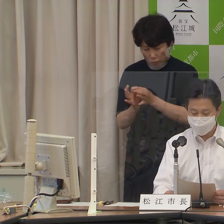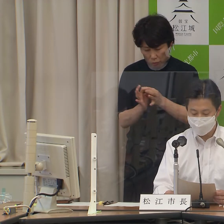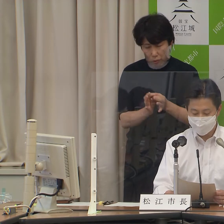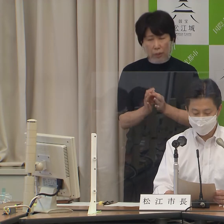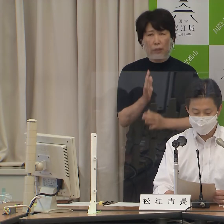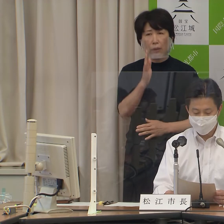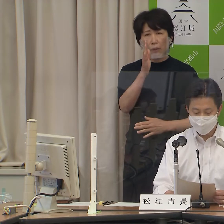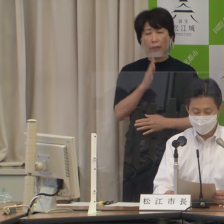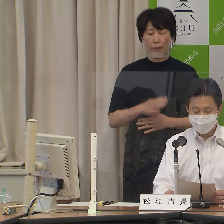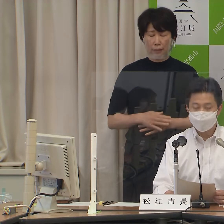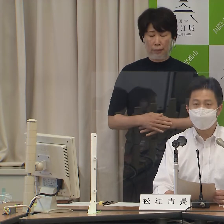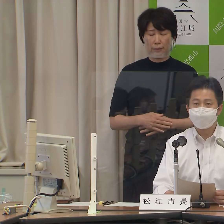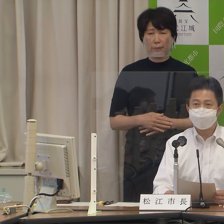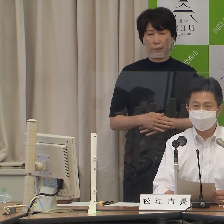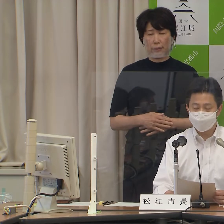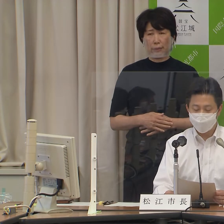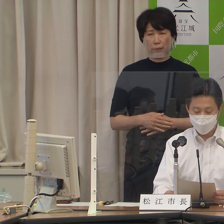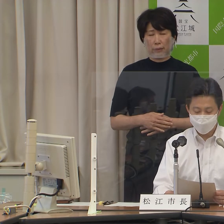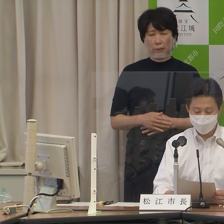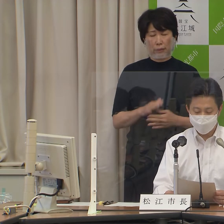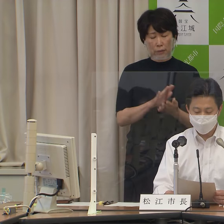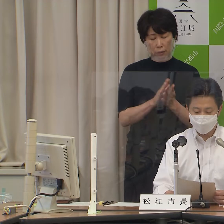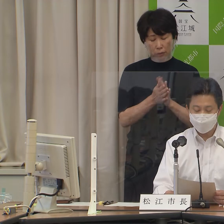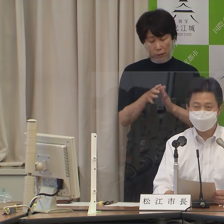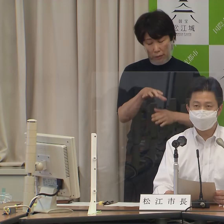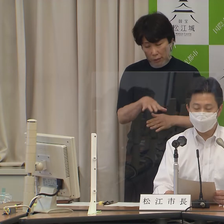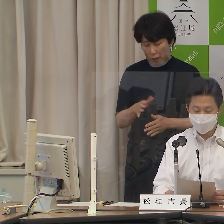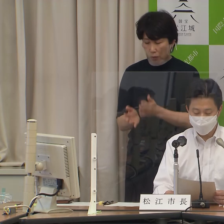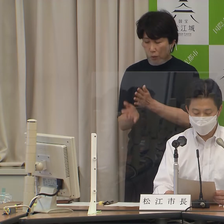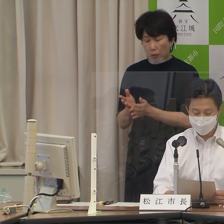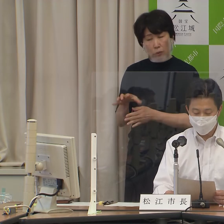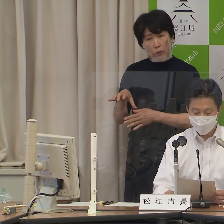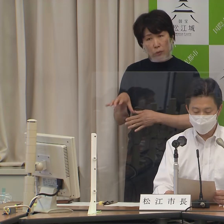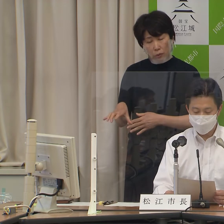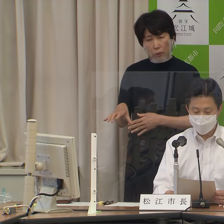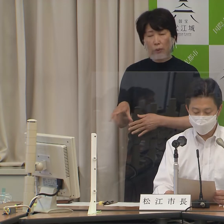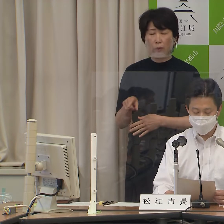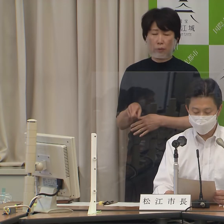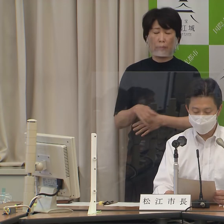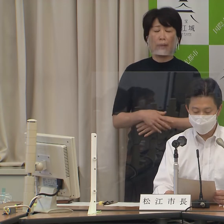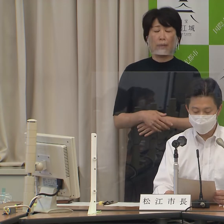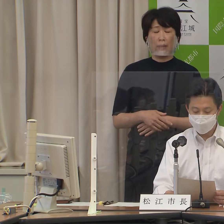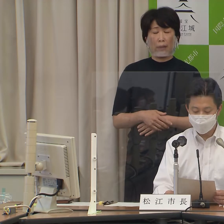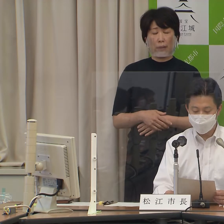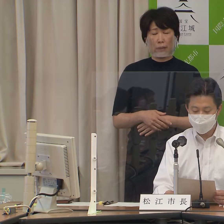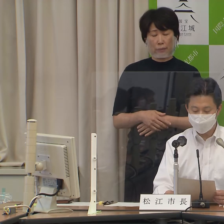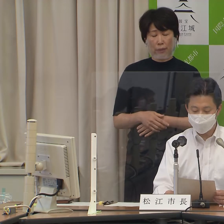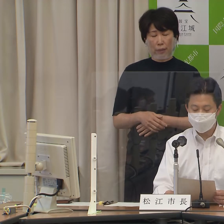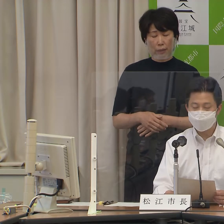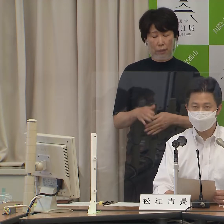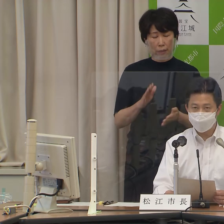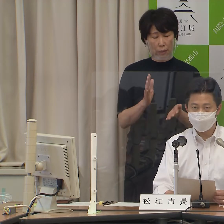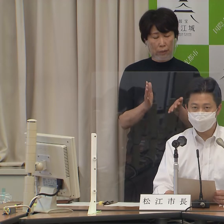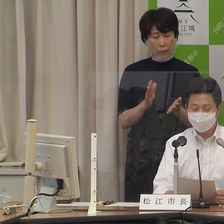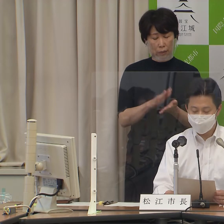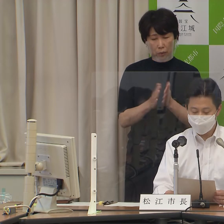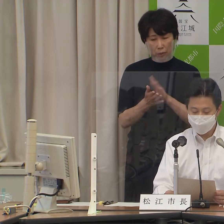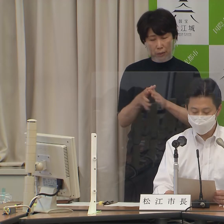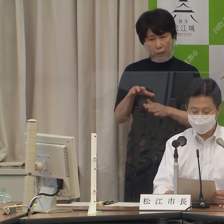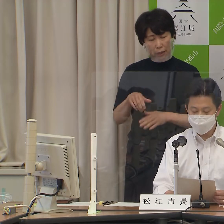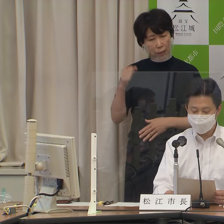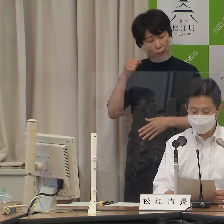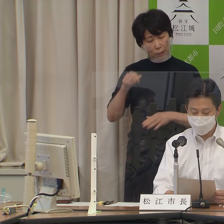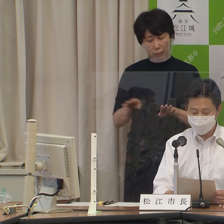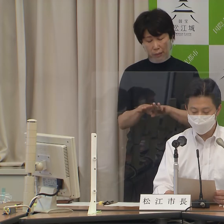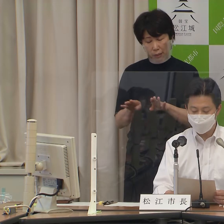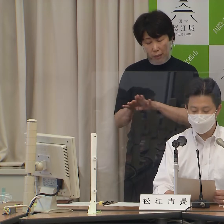てです。幼稚園と保育園につきましては、幼稚園が夏休みに入る前日の7